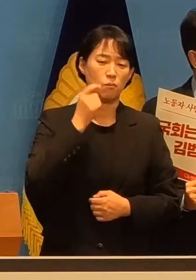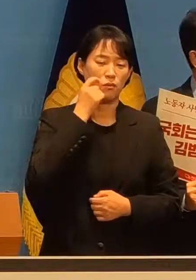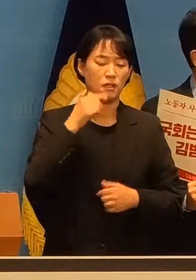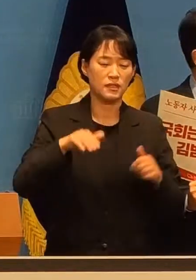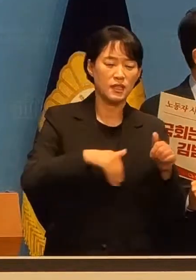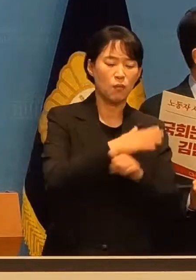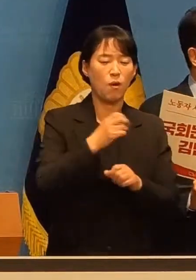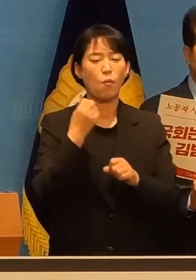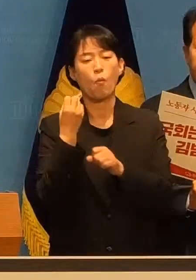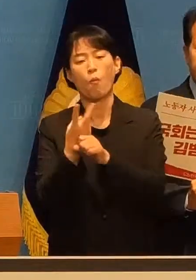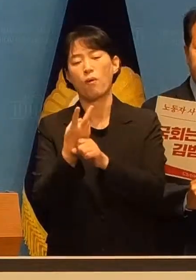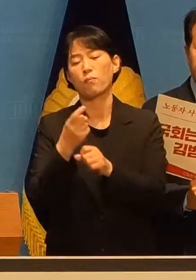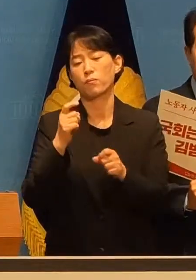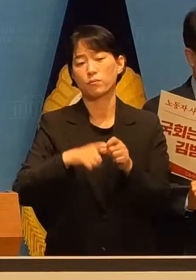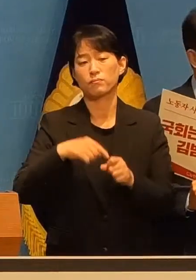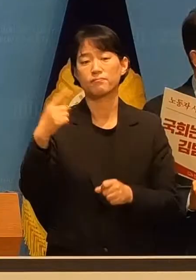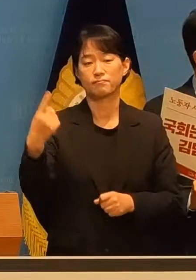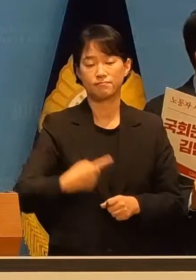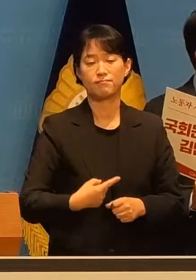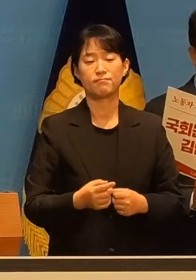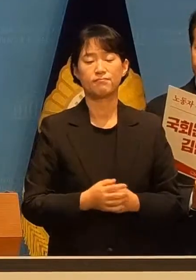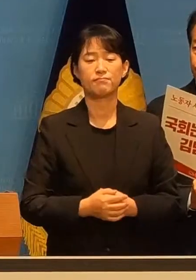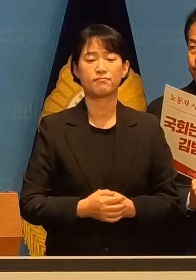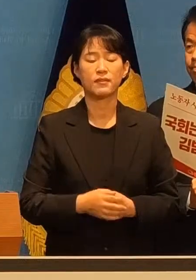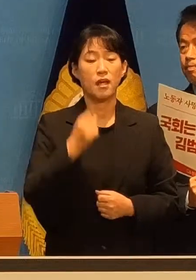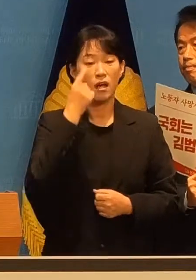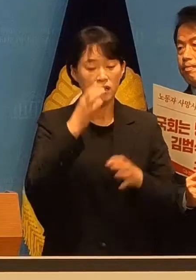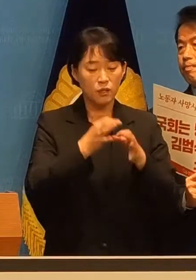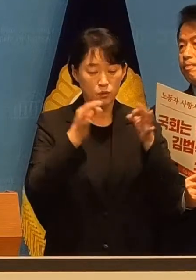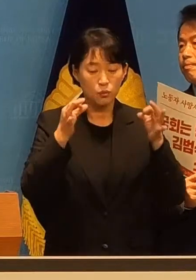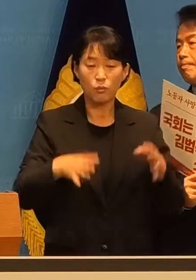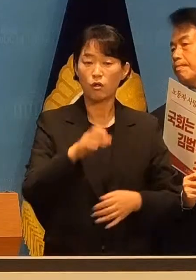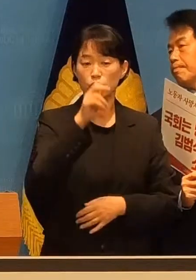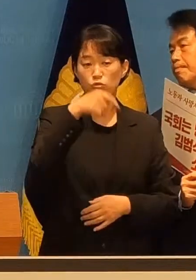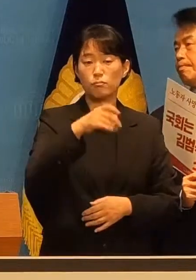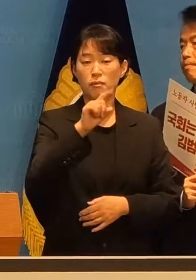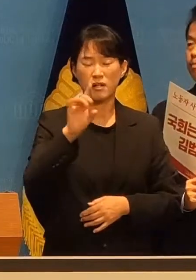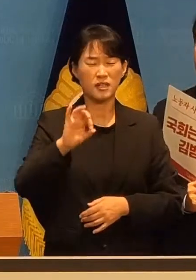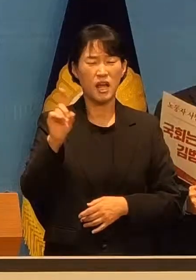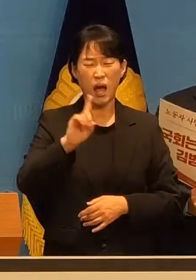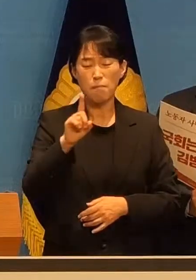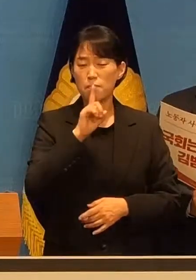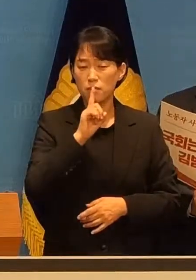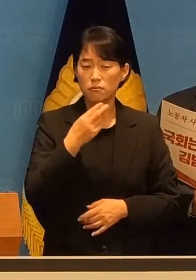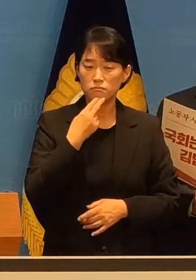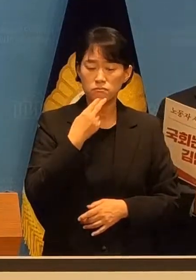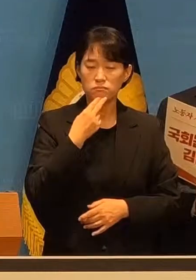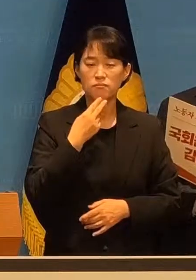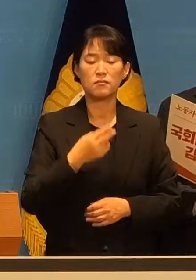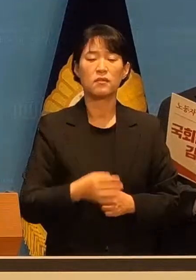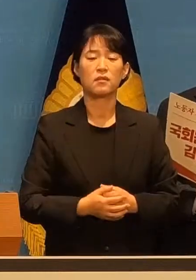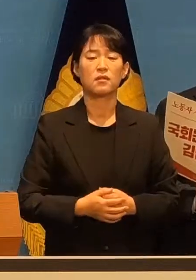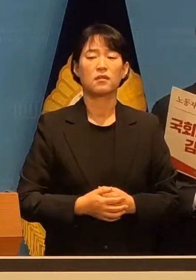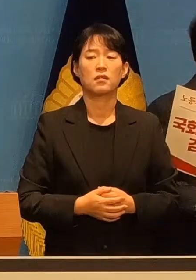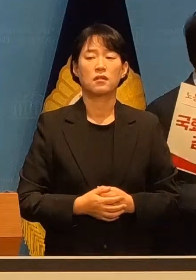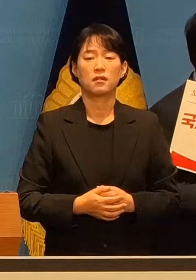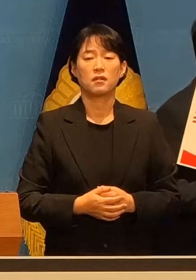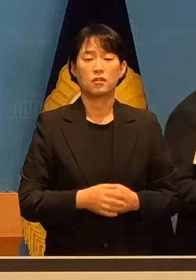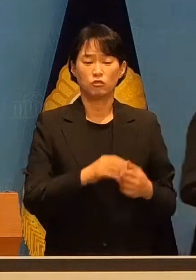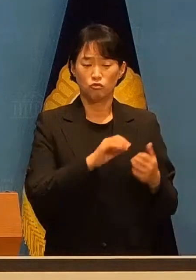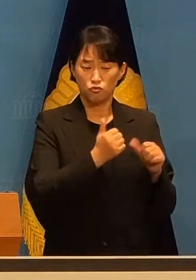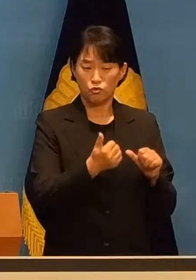고발하러 나왔습니다. 한 달 동안 쿠팡은 단 한마디도 하지 않았습니다.